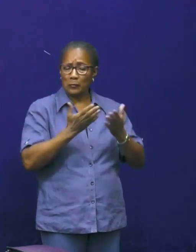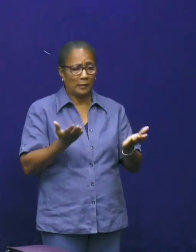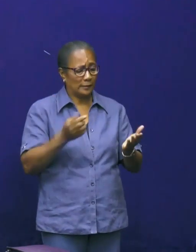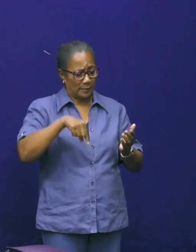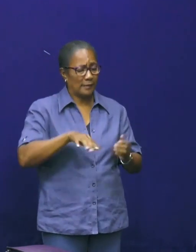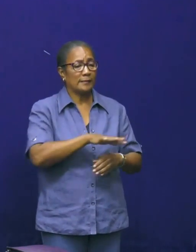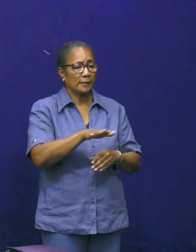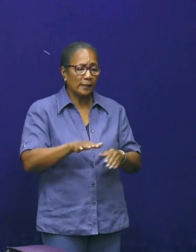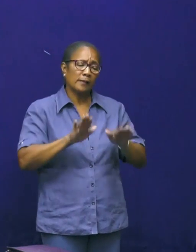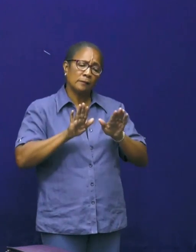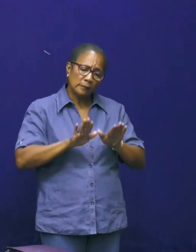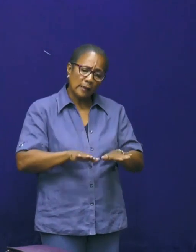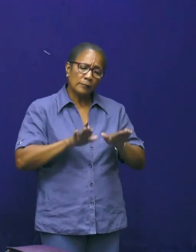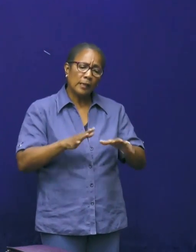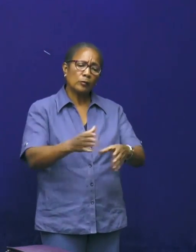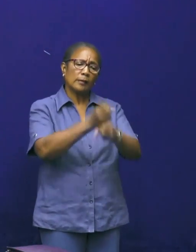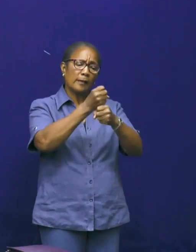in deze tijd kalmte zal ons redden.